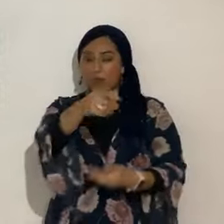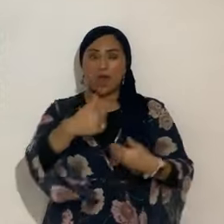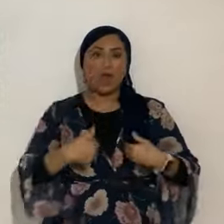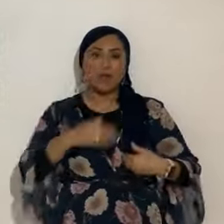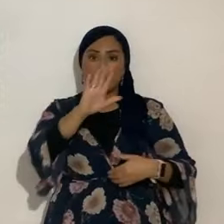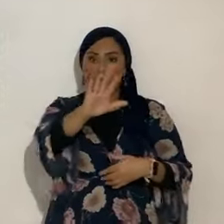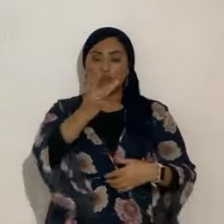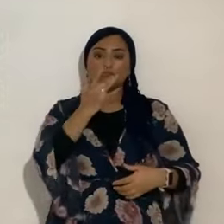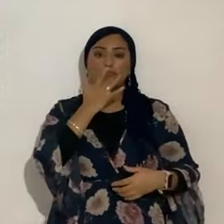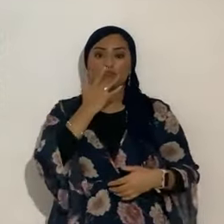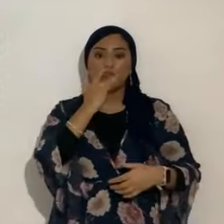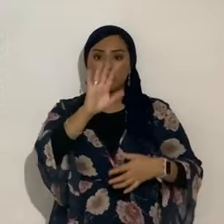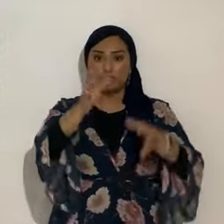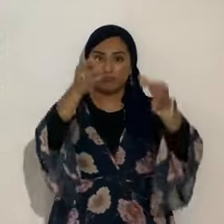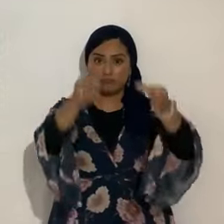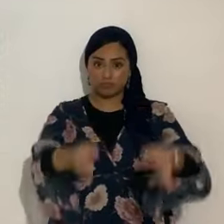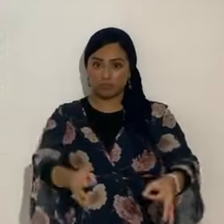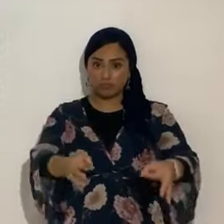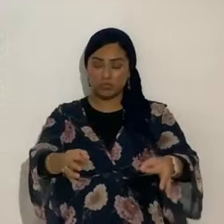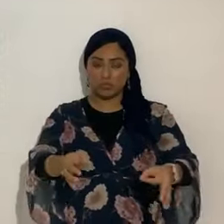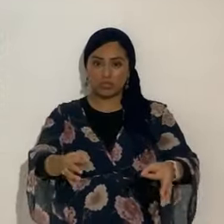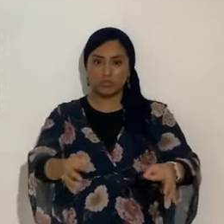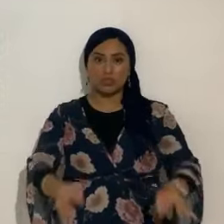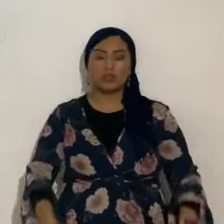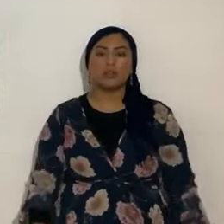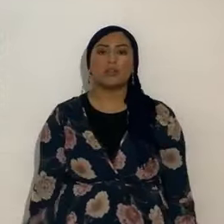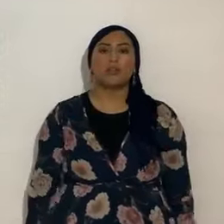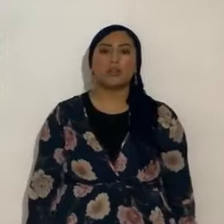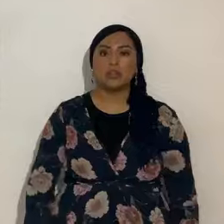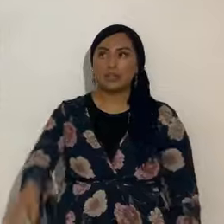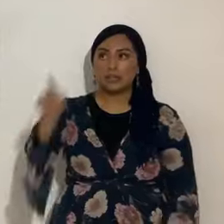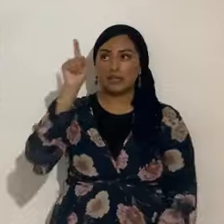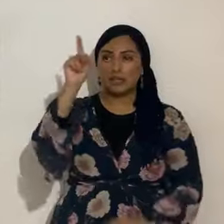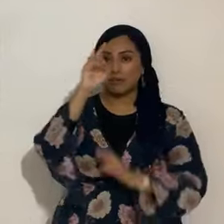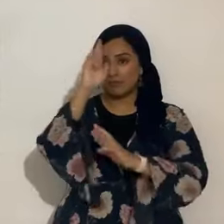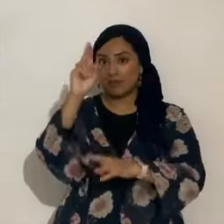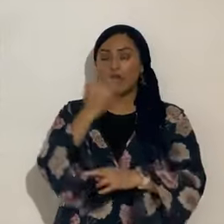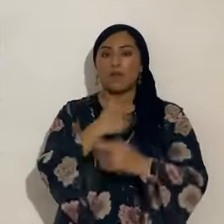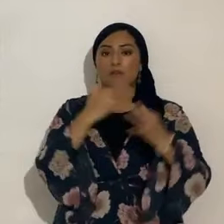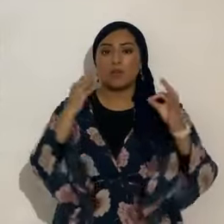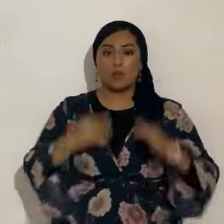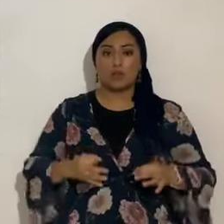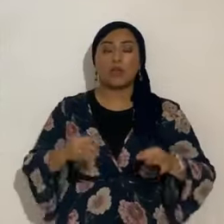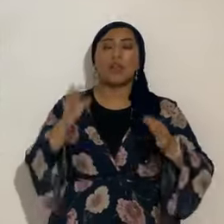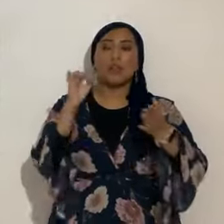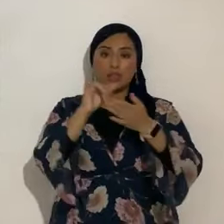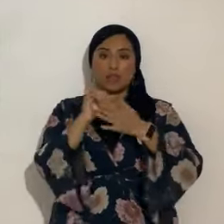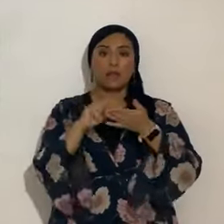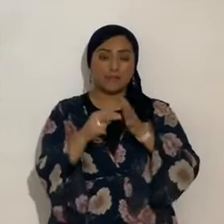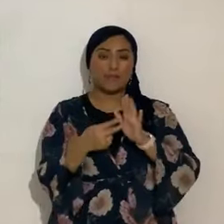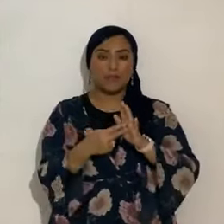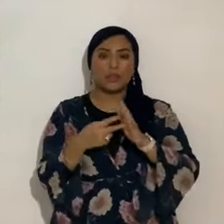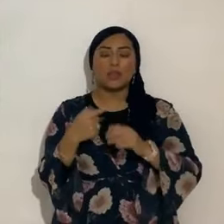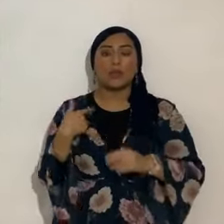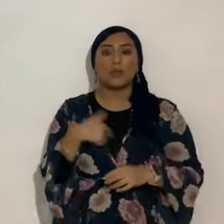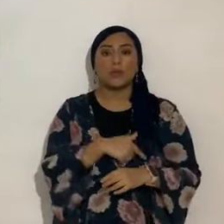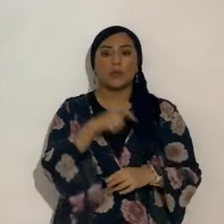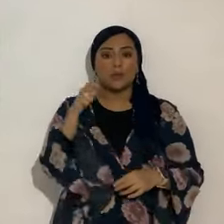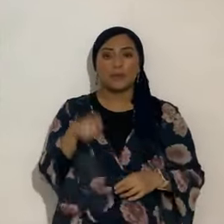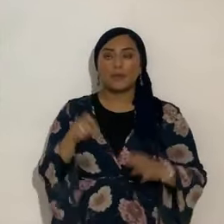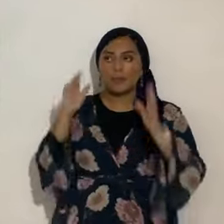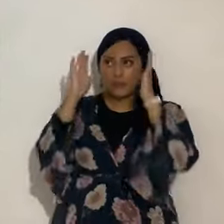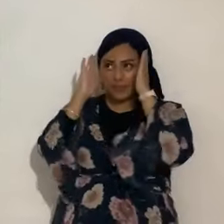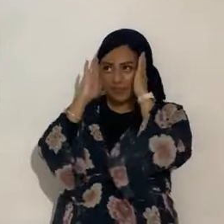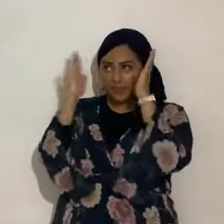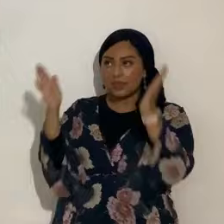tú escoges. Respeta el libre albedrío. Y eso significa hacerle caso